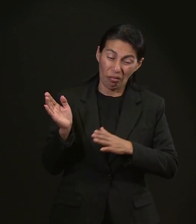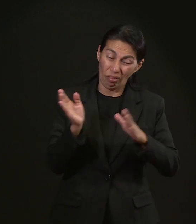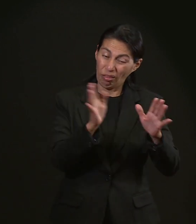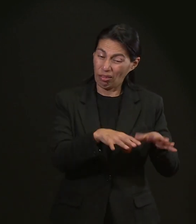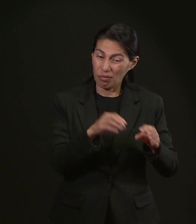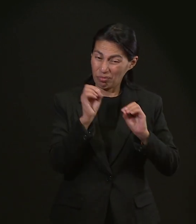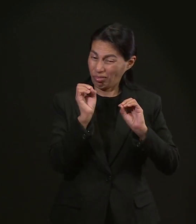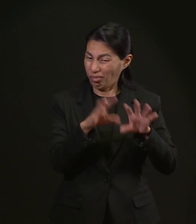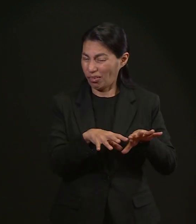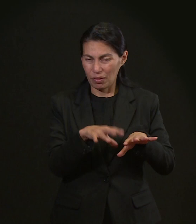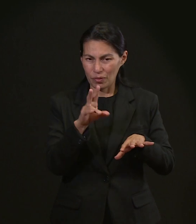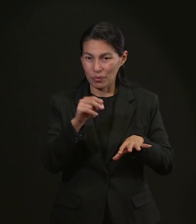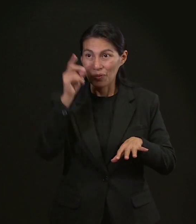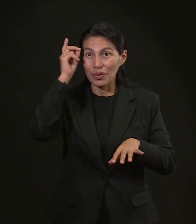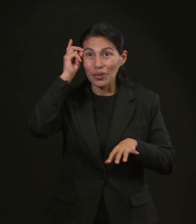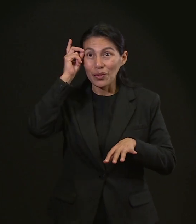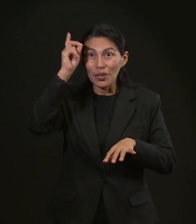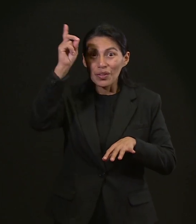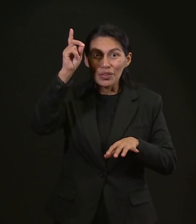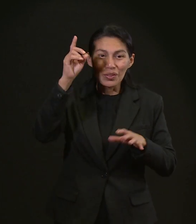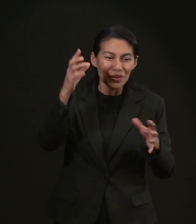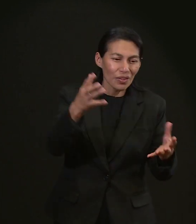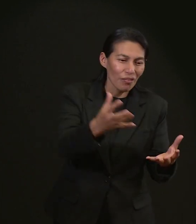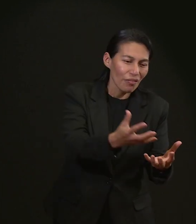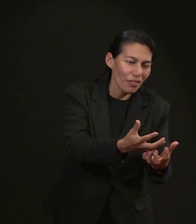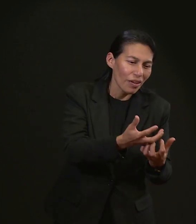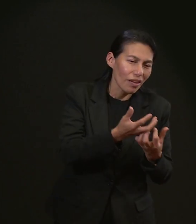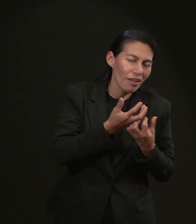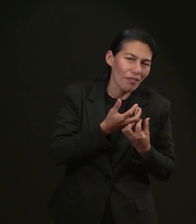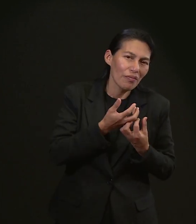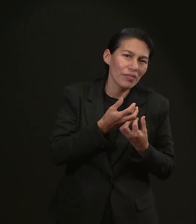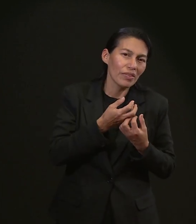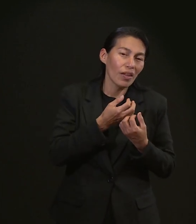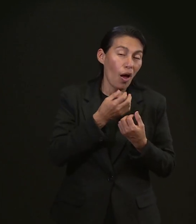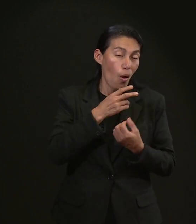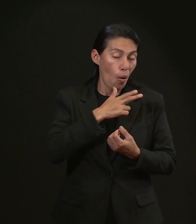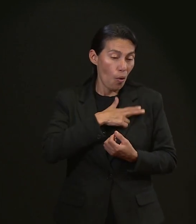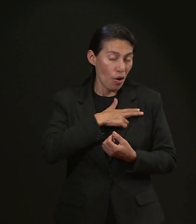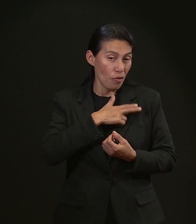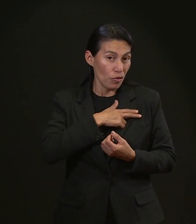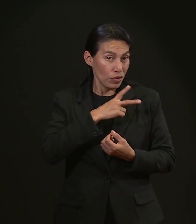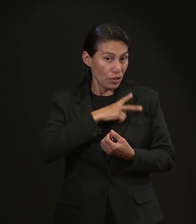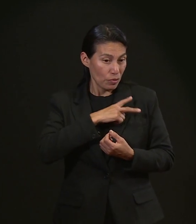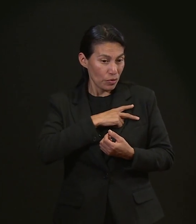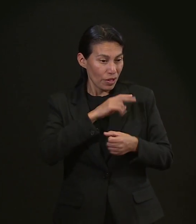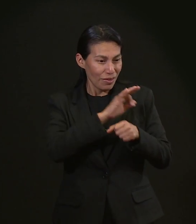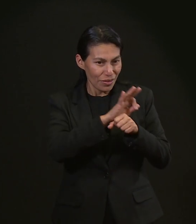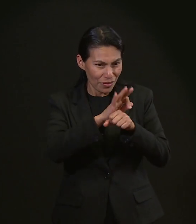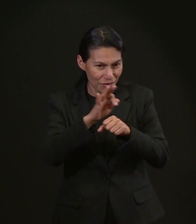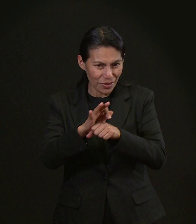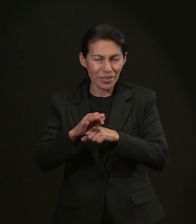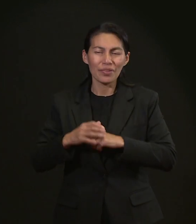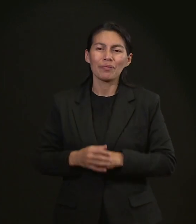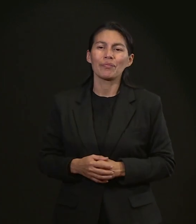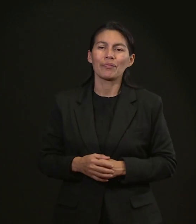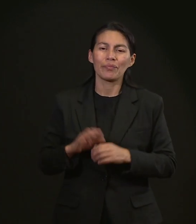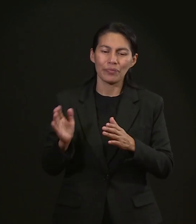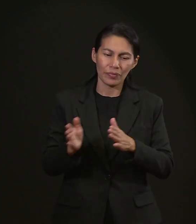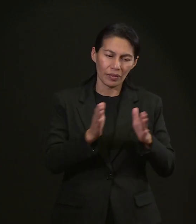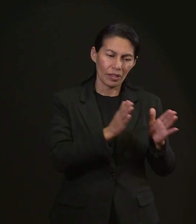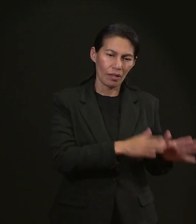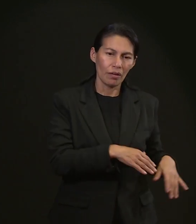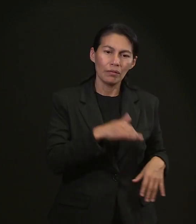a dejar y menos dios porque él es defensor de huérfanos y de viudas margarita